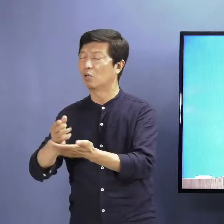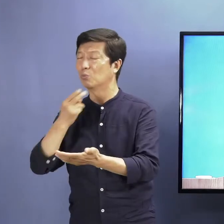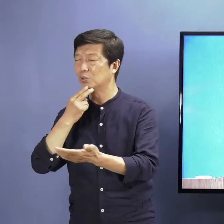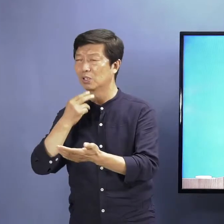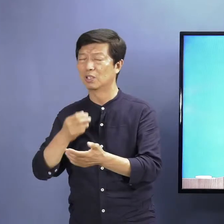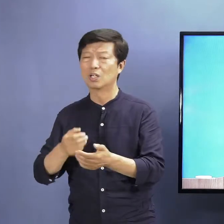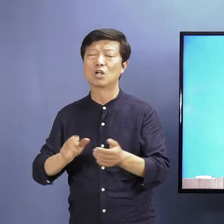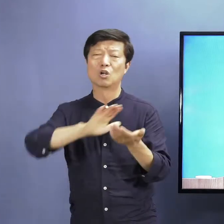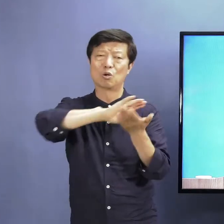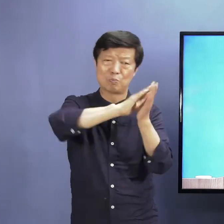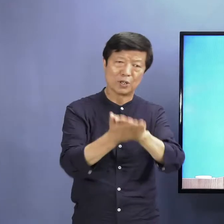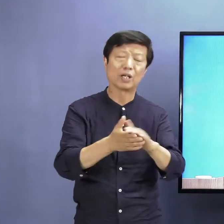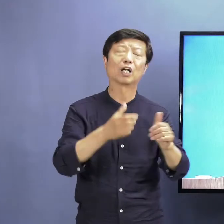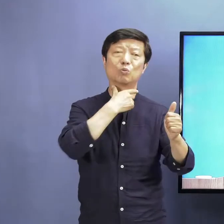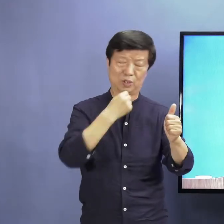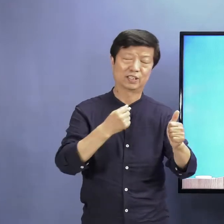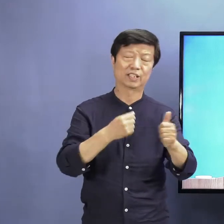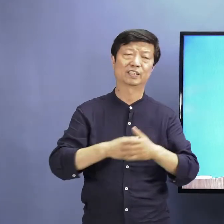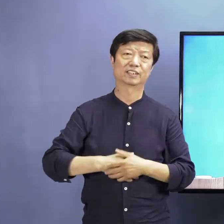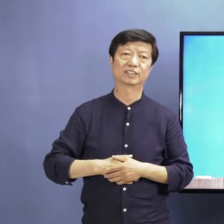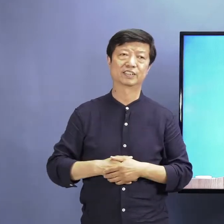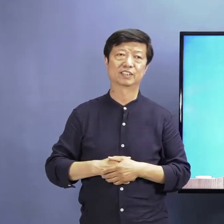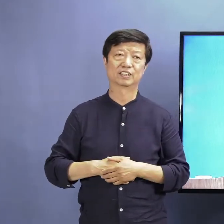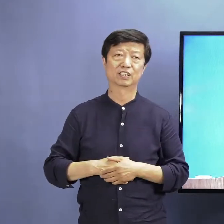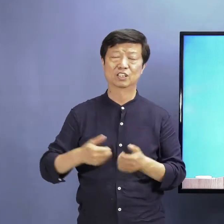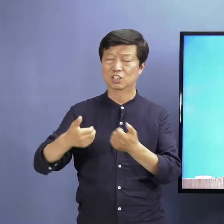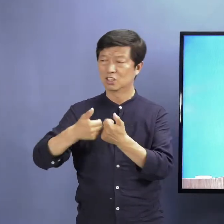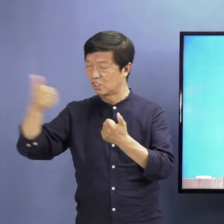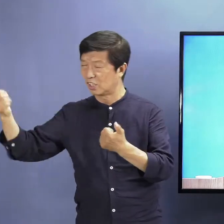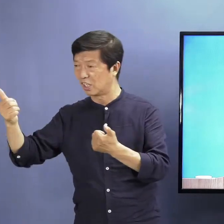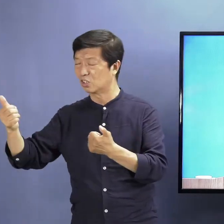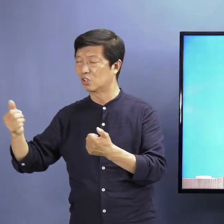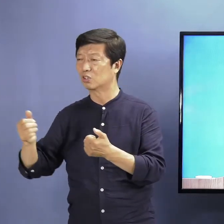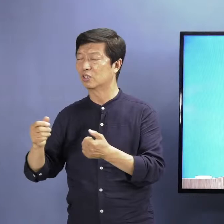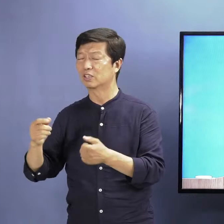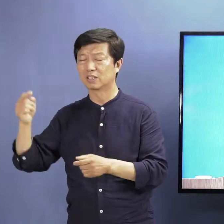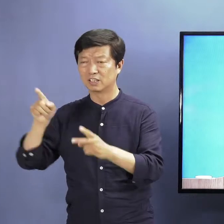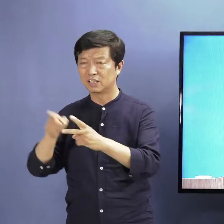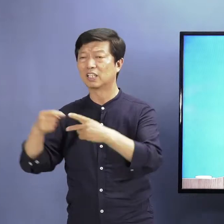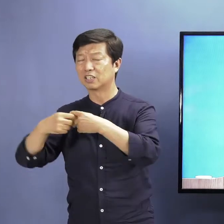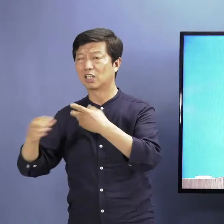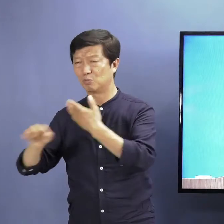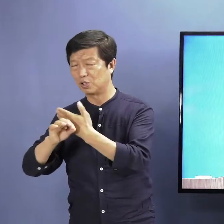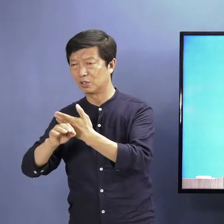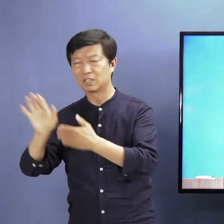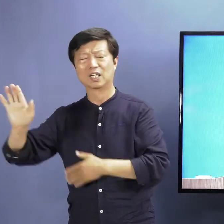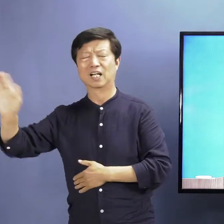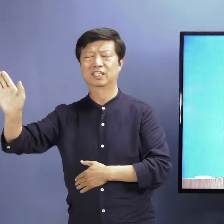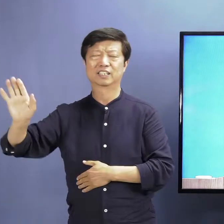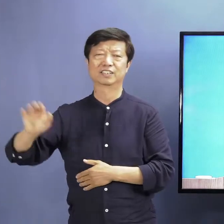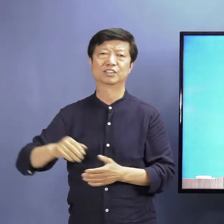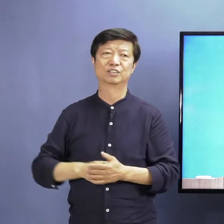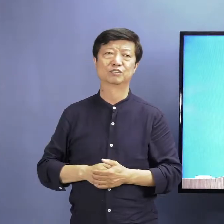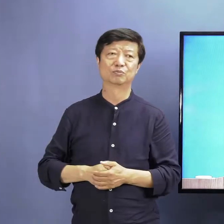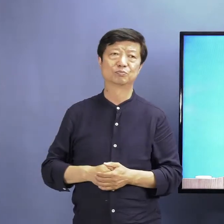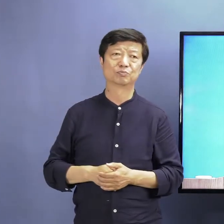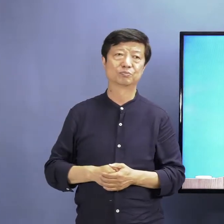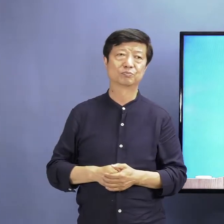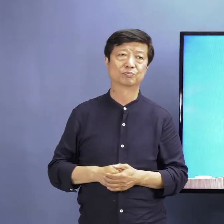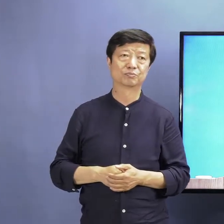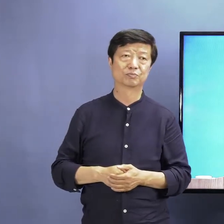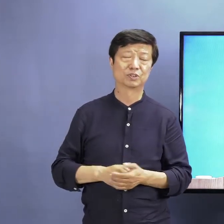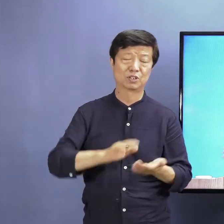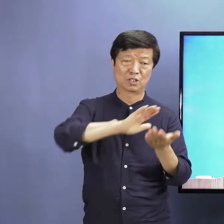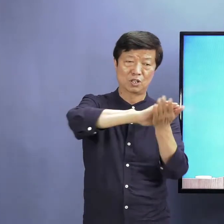떠나라는 얘기가 아니지. 그걸 떠나라는 말을 알아들으면 그건 진짜 입장 곤란한 거죠. 아니